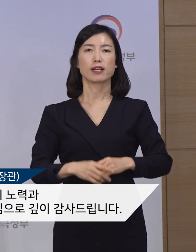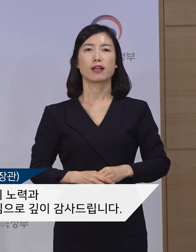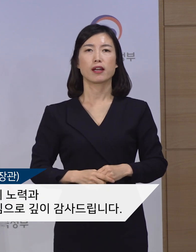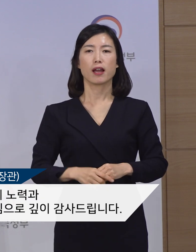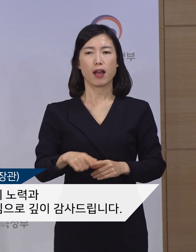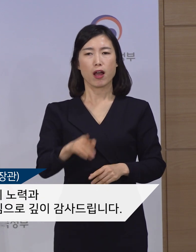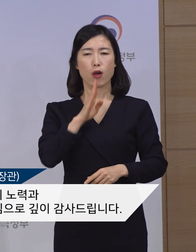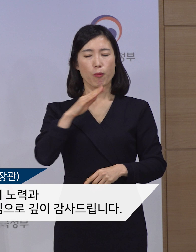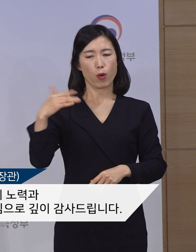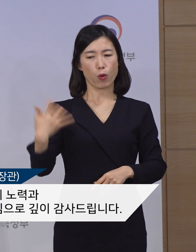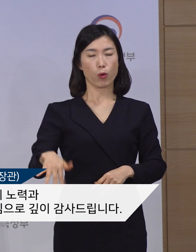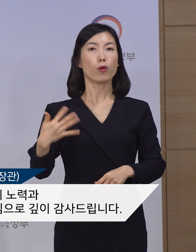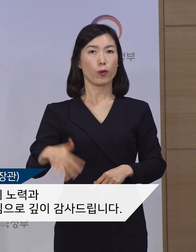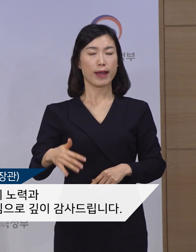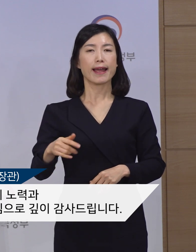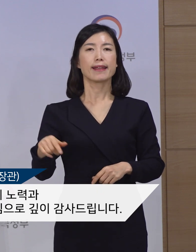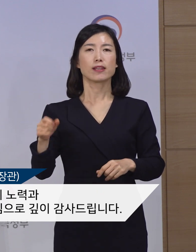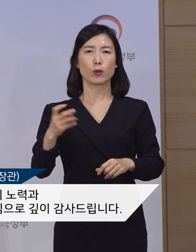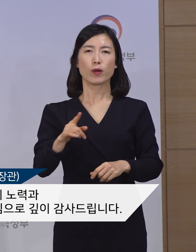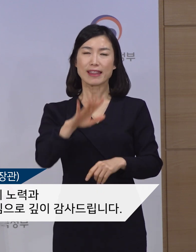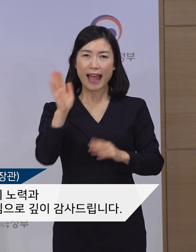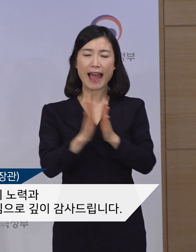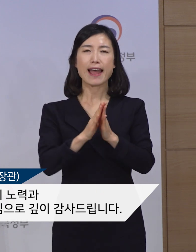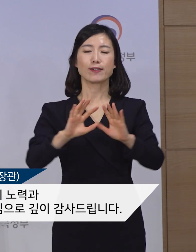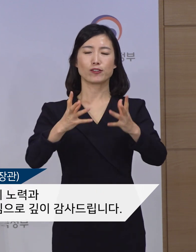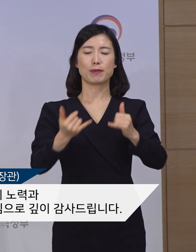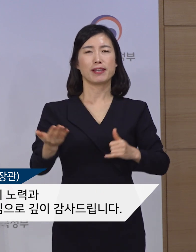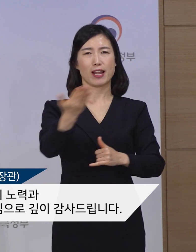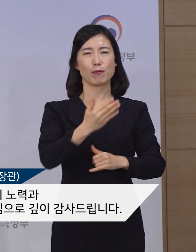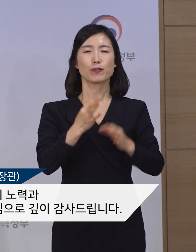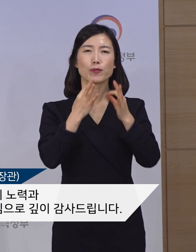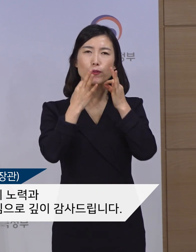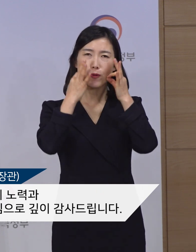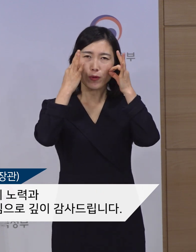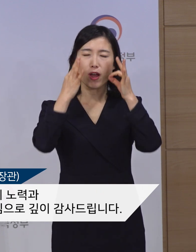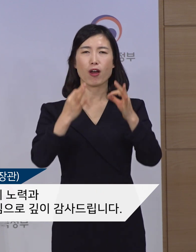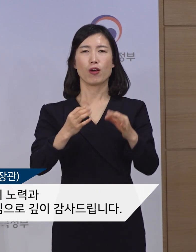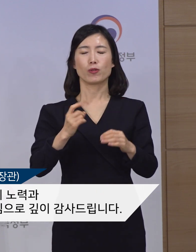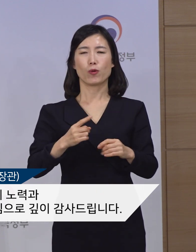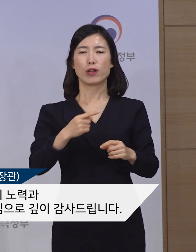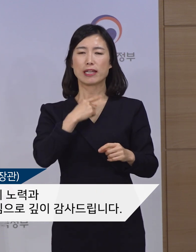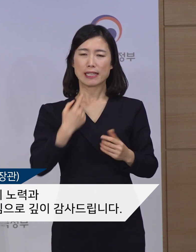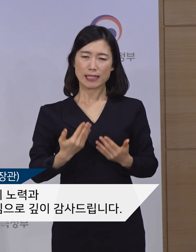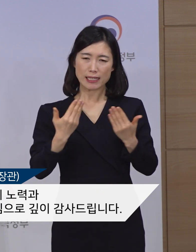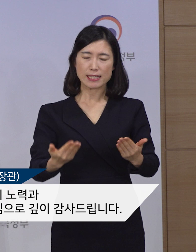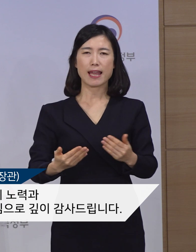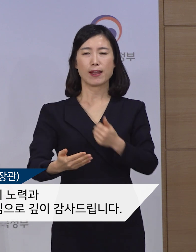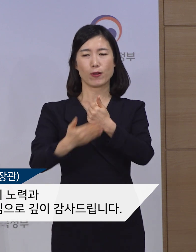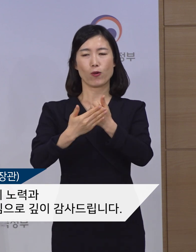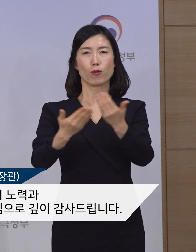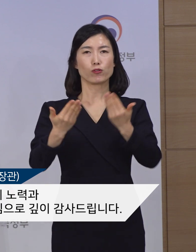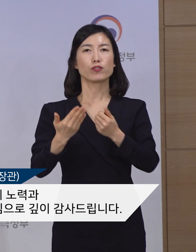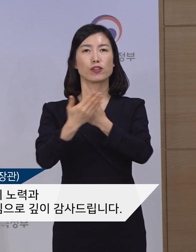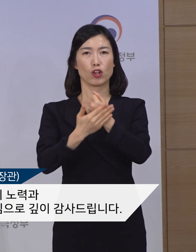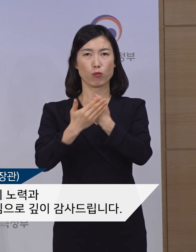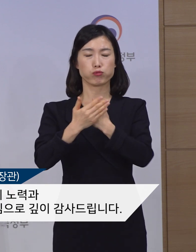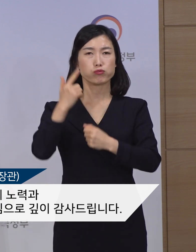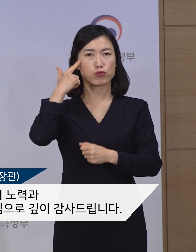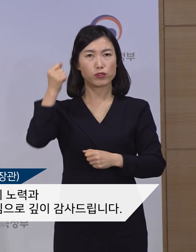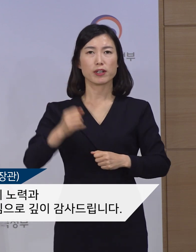이는 대단한 성과이며 오로지 국민 여러분들의 노력과 참여와 헌신